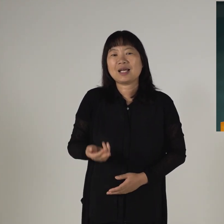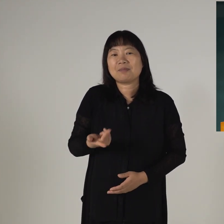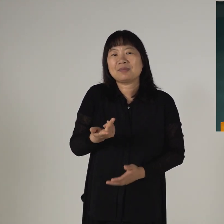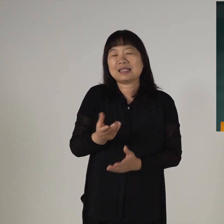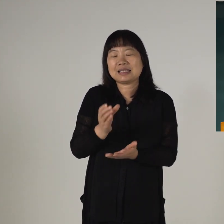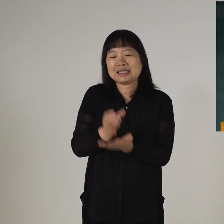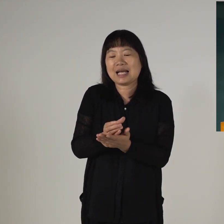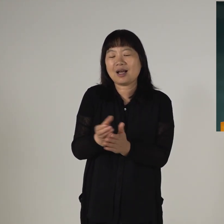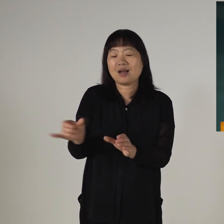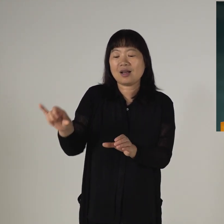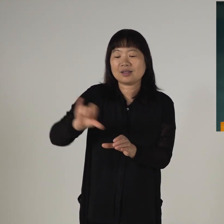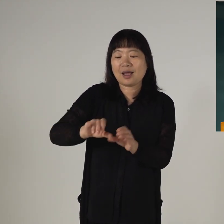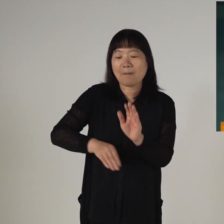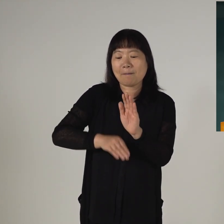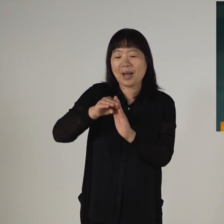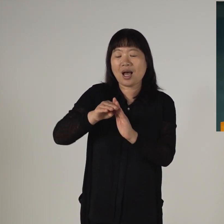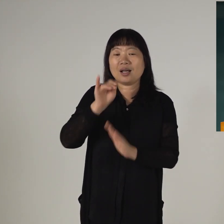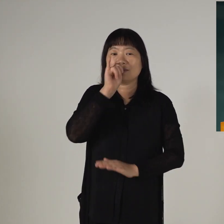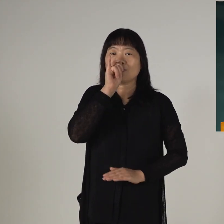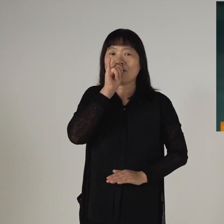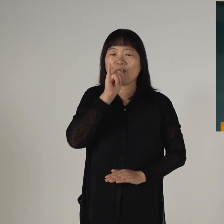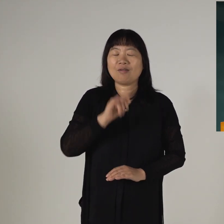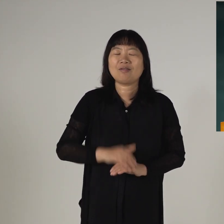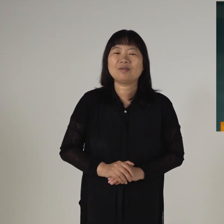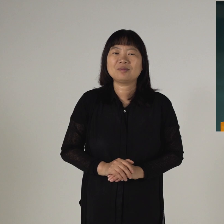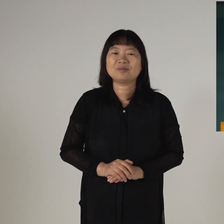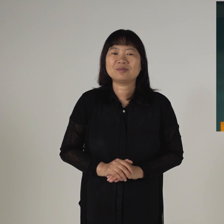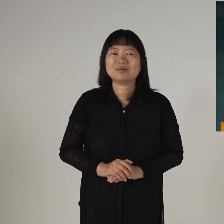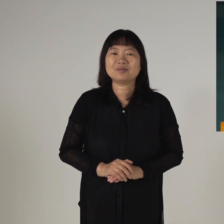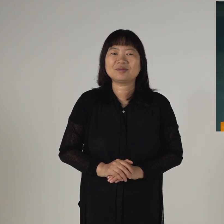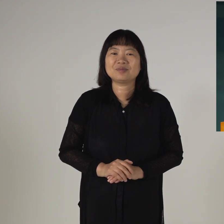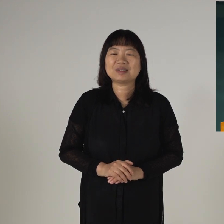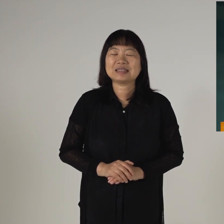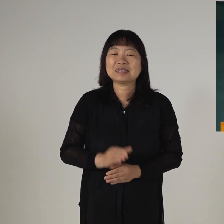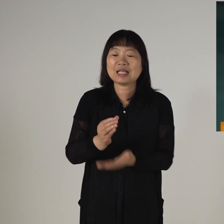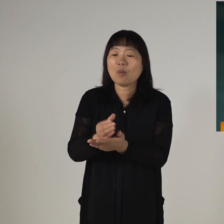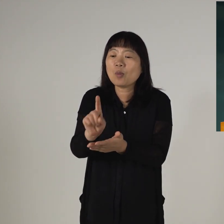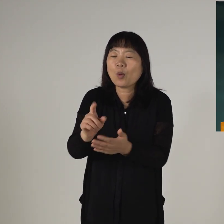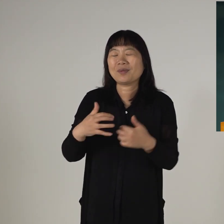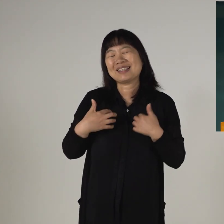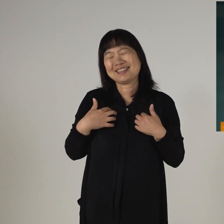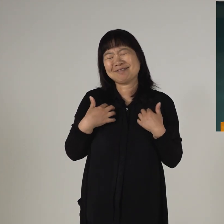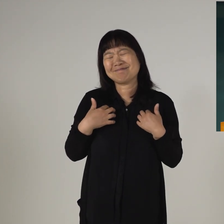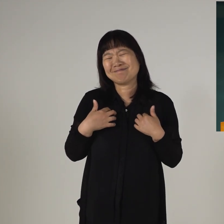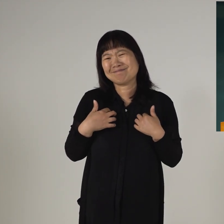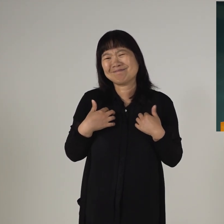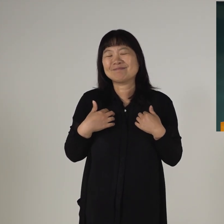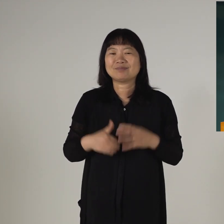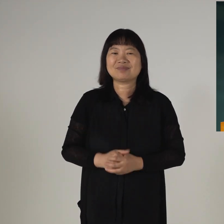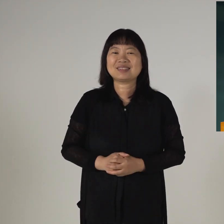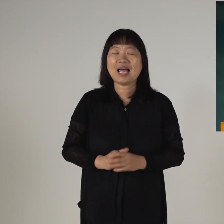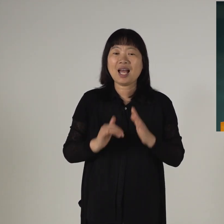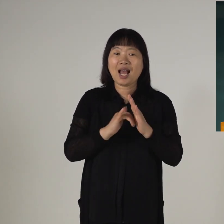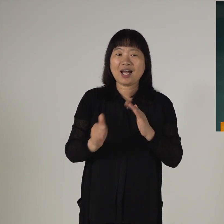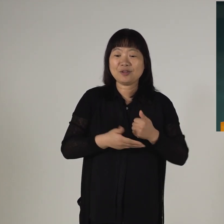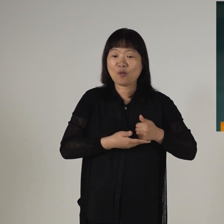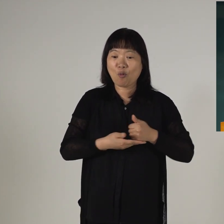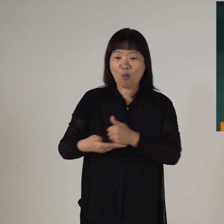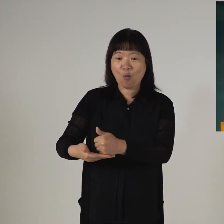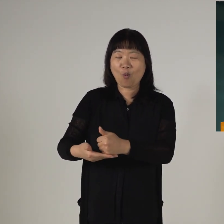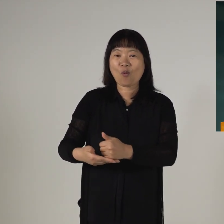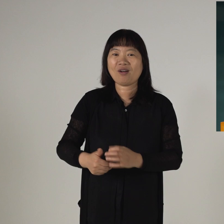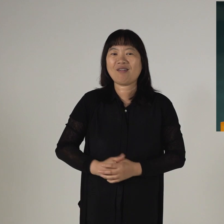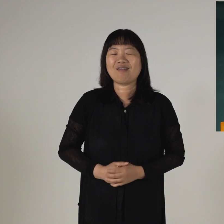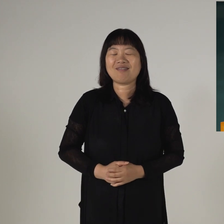빈잔에 채워주시는 잔입니다. 그 잔은 어떤 잔일까요? 경이요, 기쁨이요, 한 가족으로 초대하는